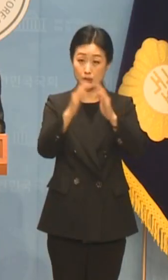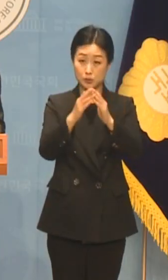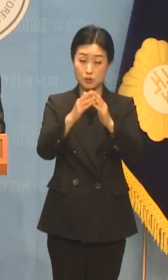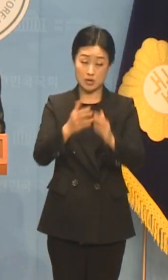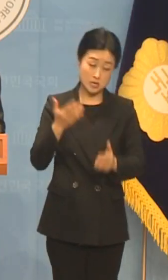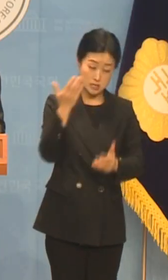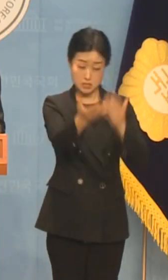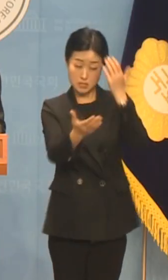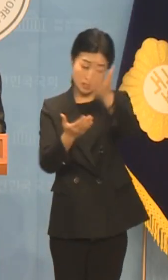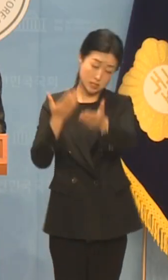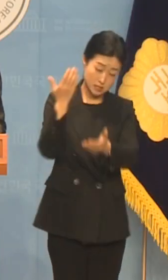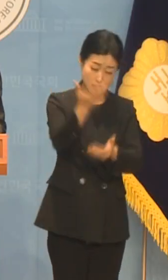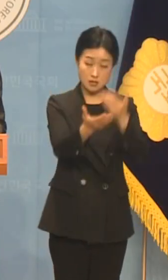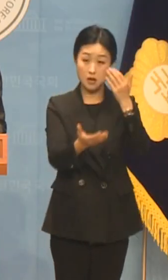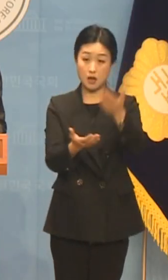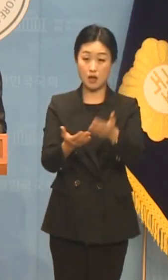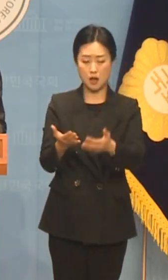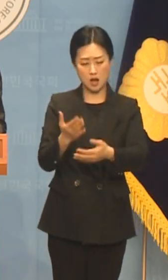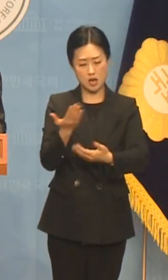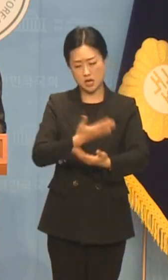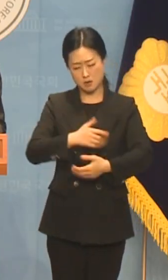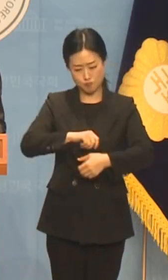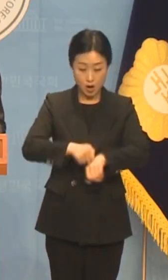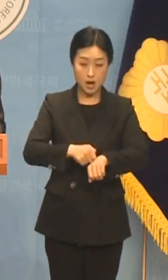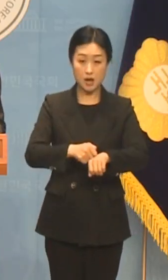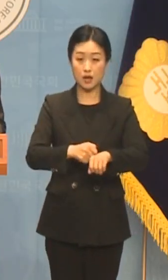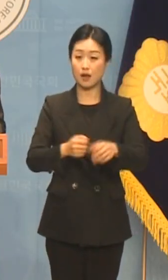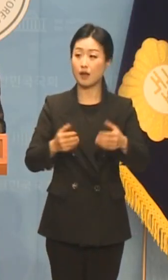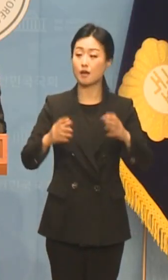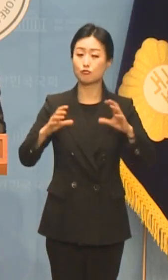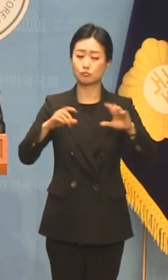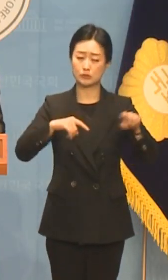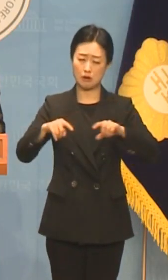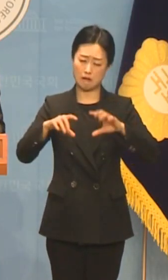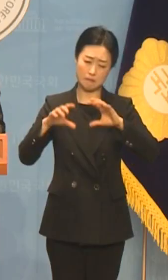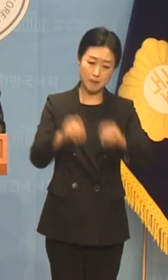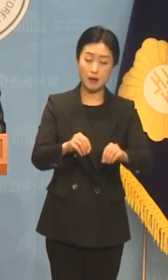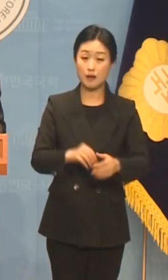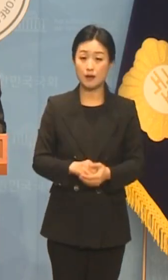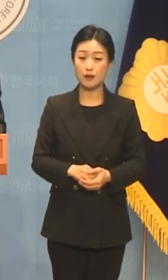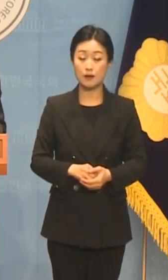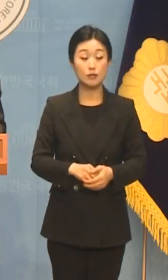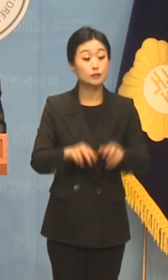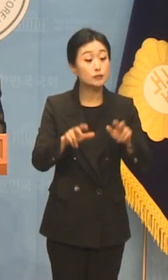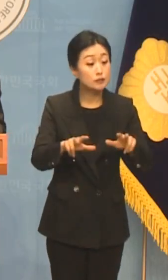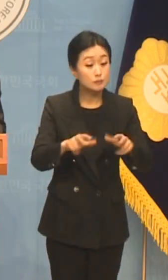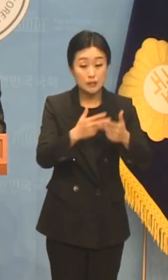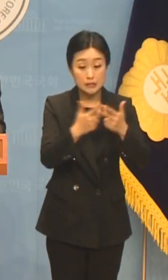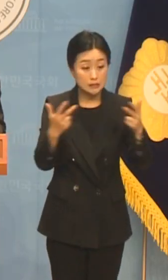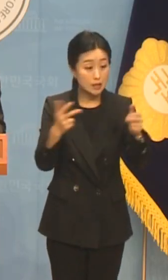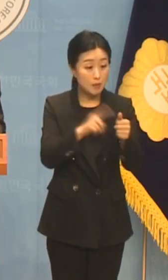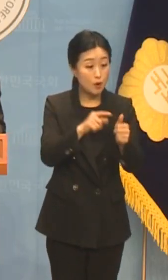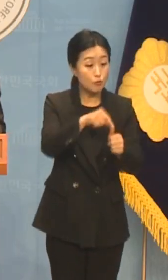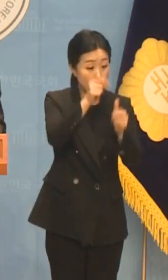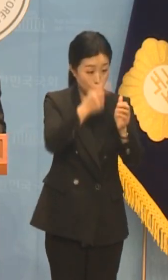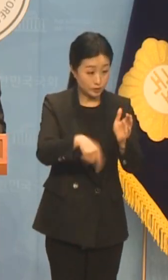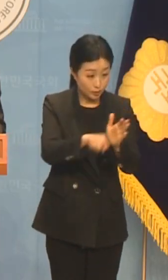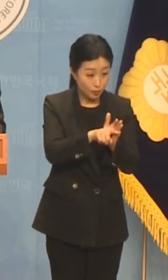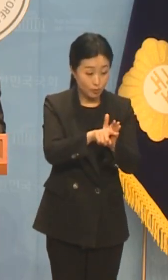과도한 부담을 지우고 국정마비를 초래했습니다. 이제 와서 이재명 대표 살리기를